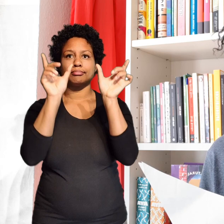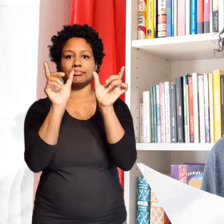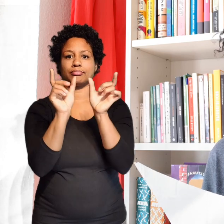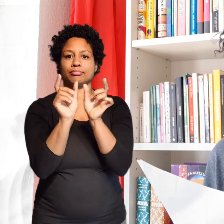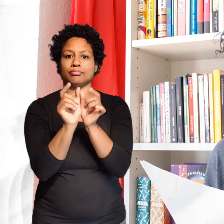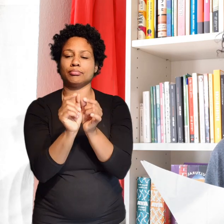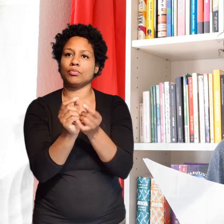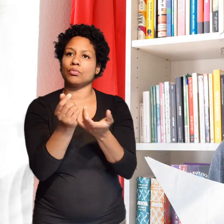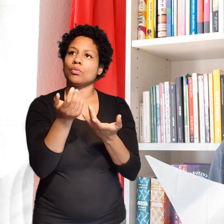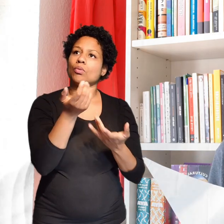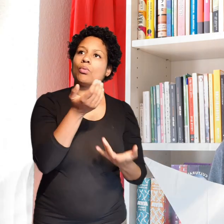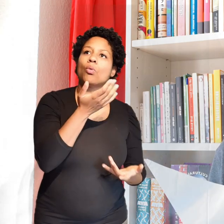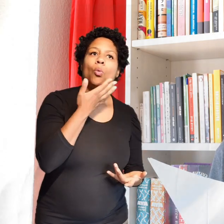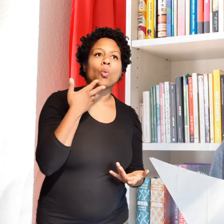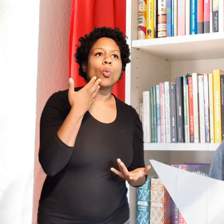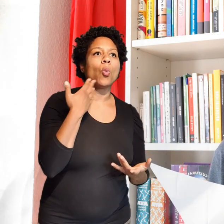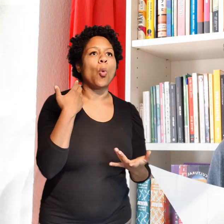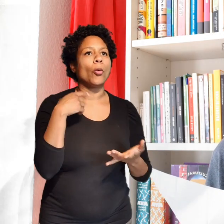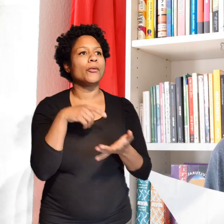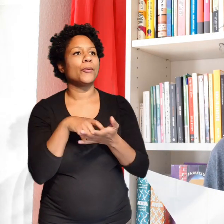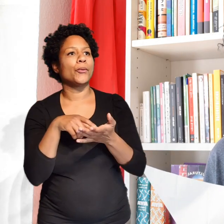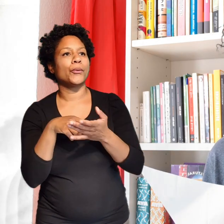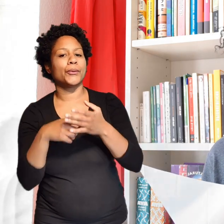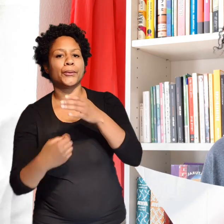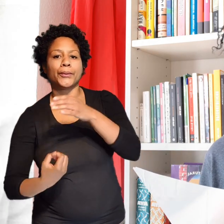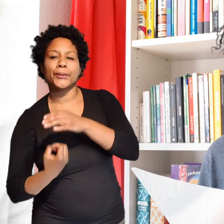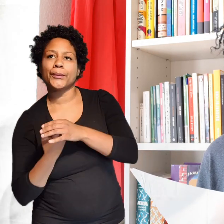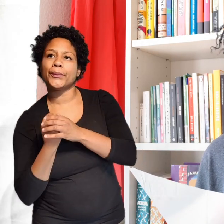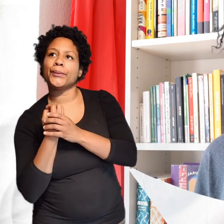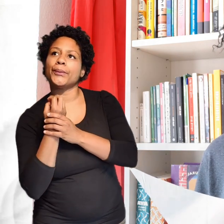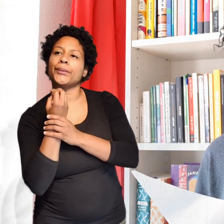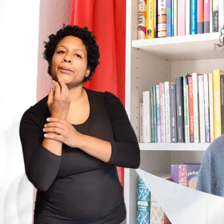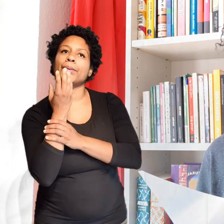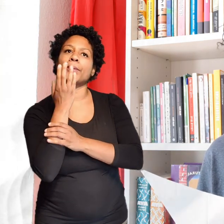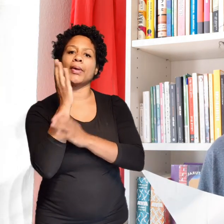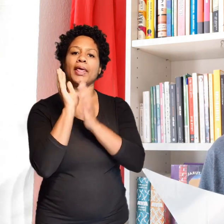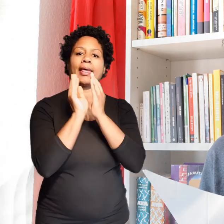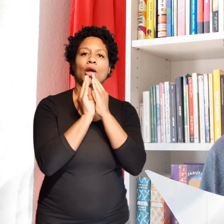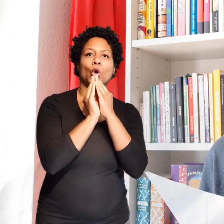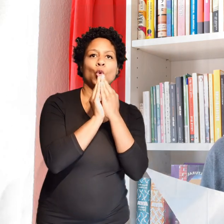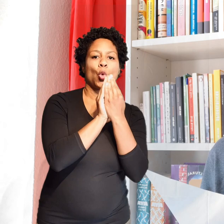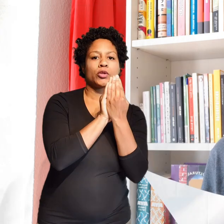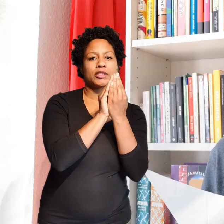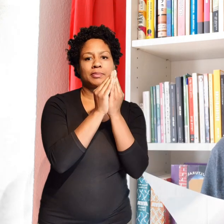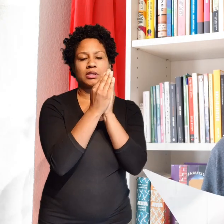Grund, wirken versammelte Knospen mit